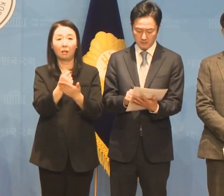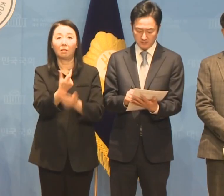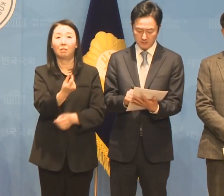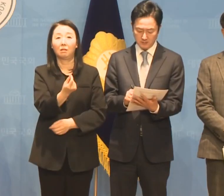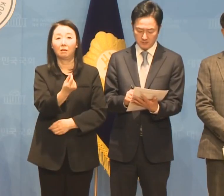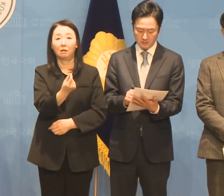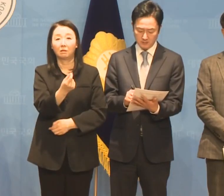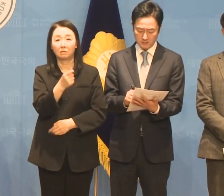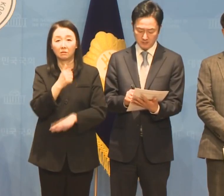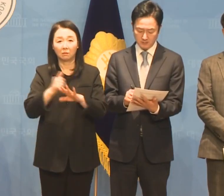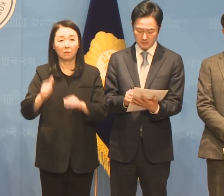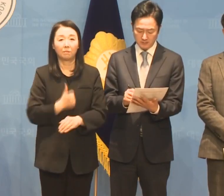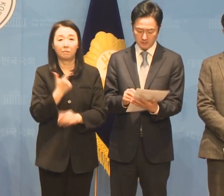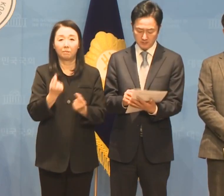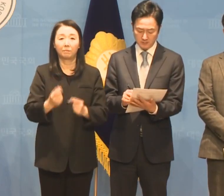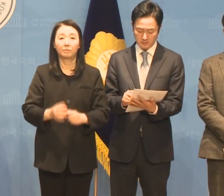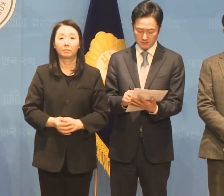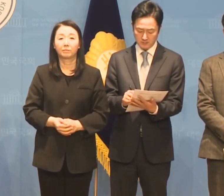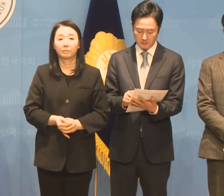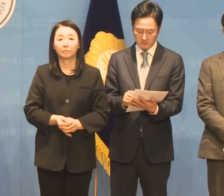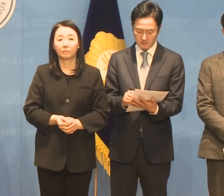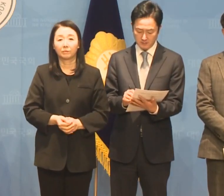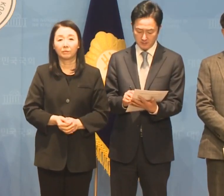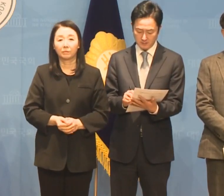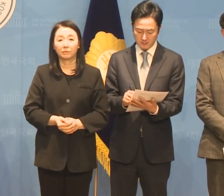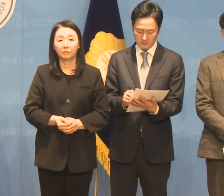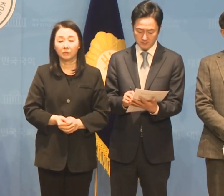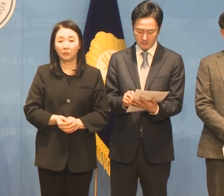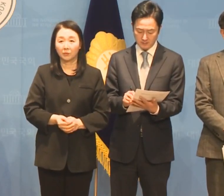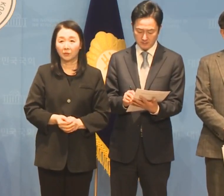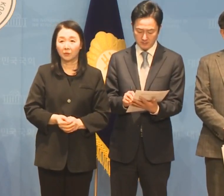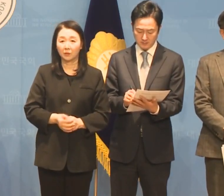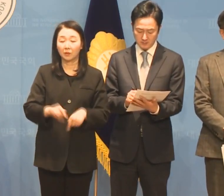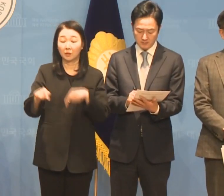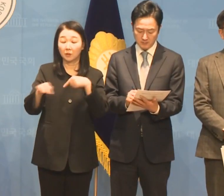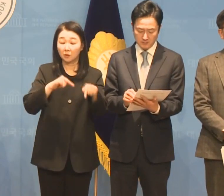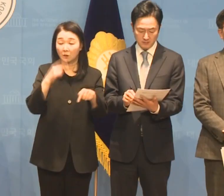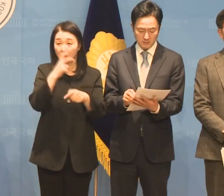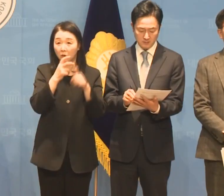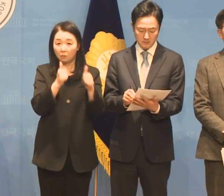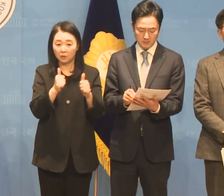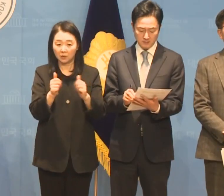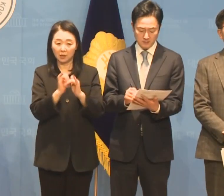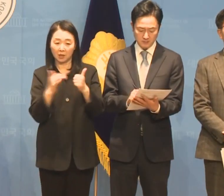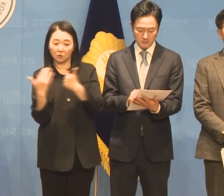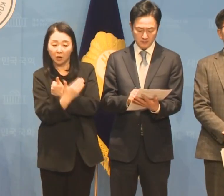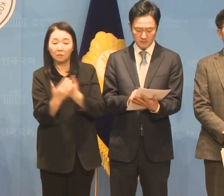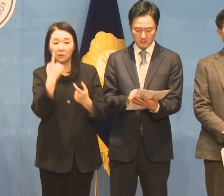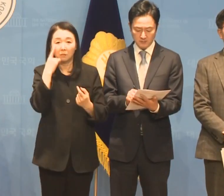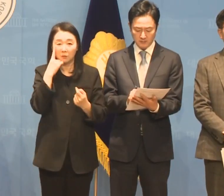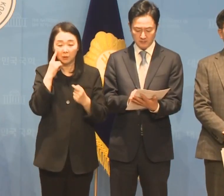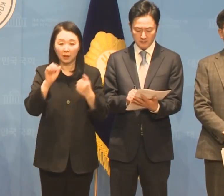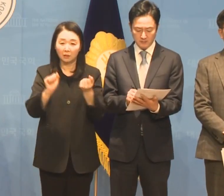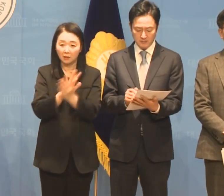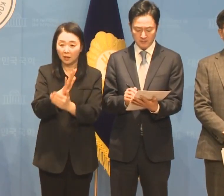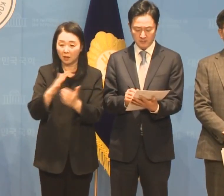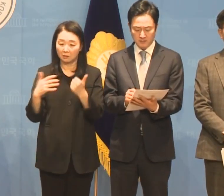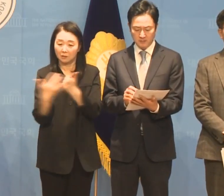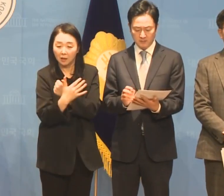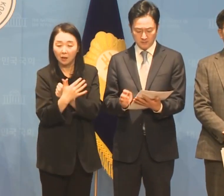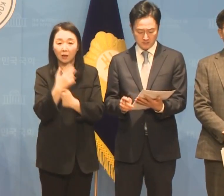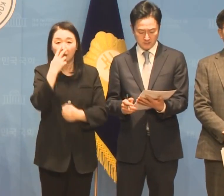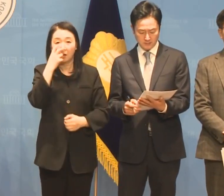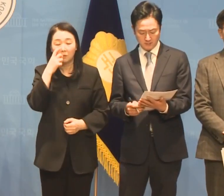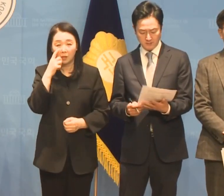분노에 빠지는 상황까지 만든 것입니다. 정치검찰의 제19 감사기, 내란 세력 감사기 등의 불법적인